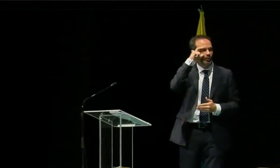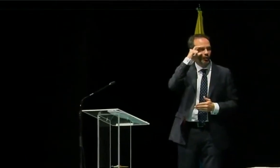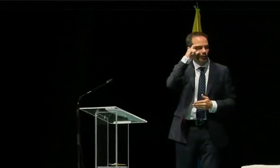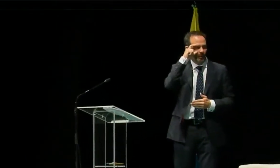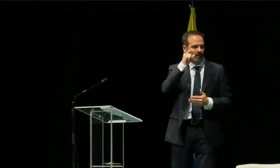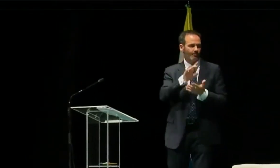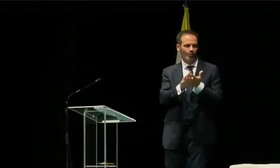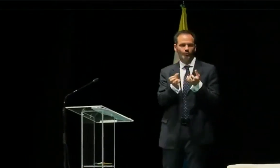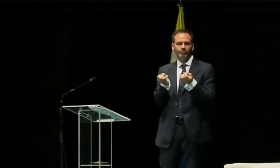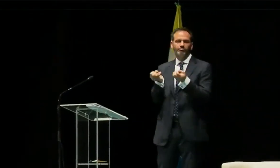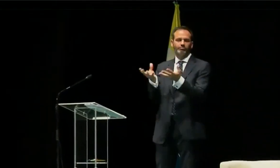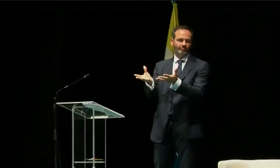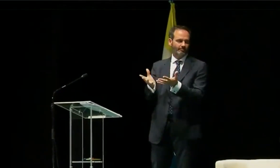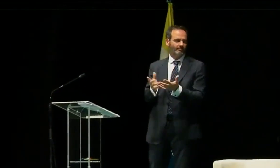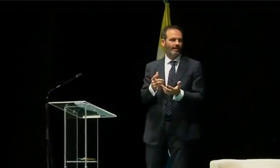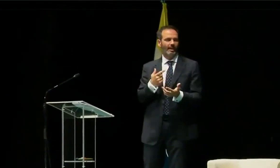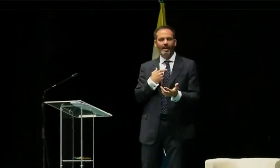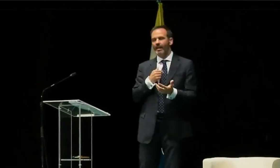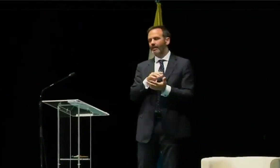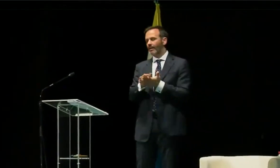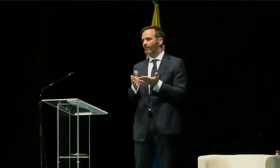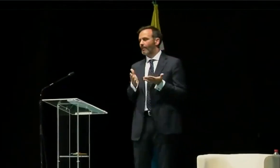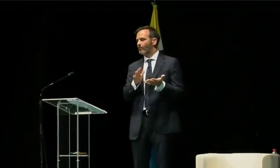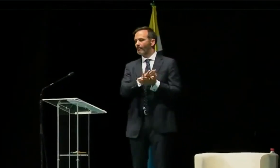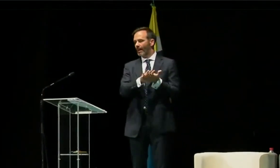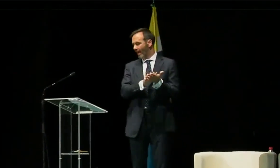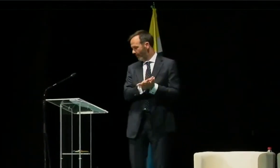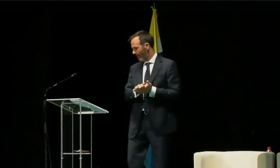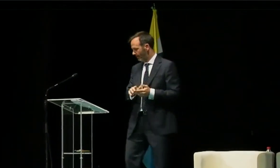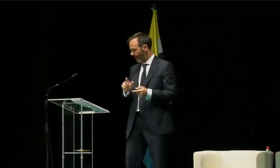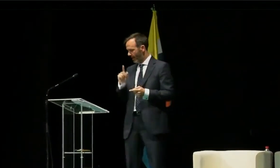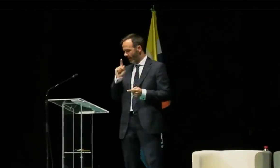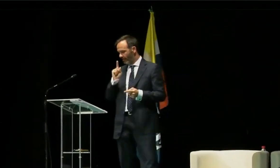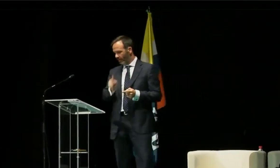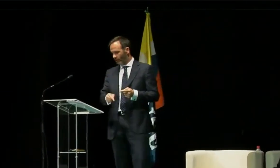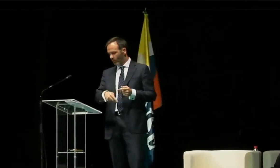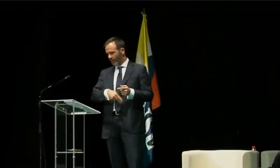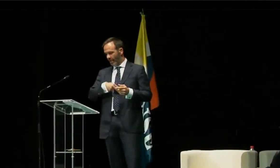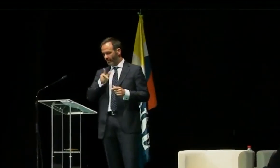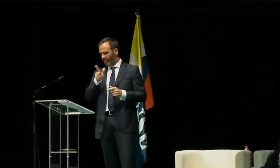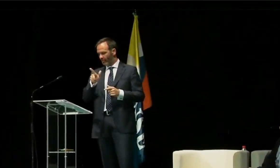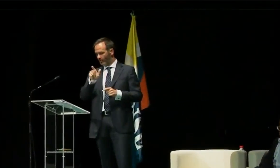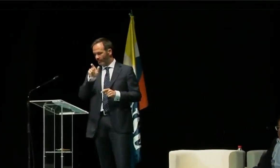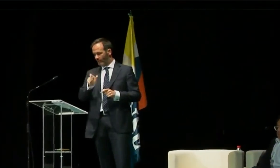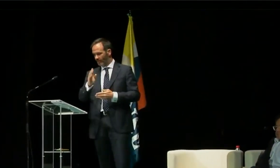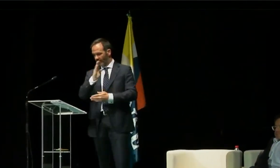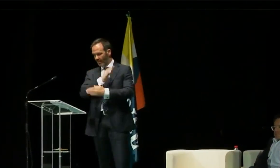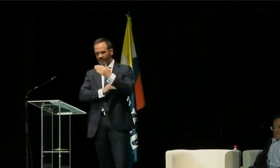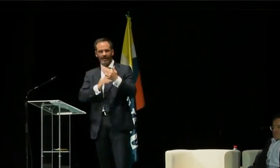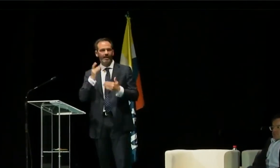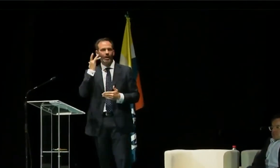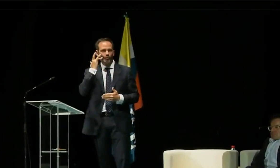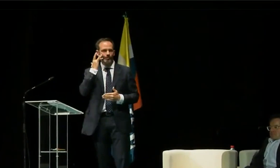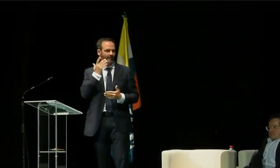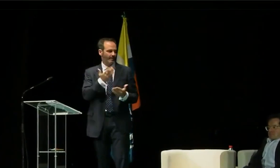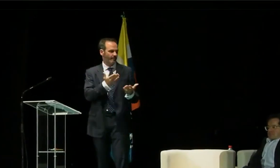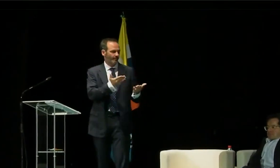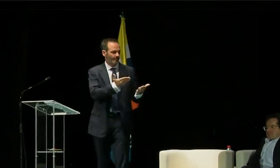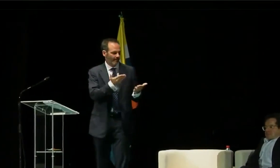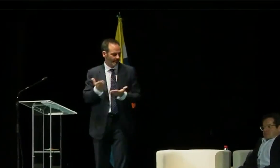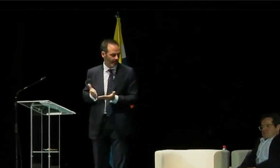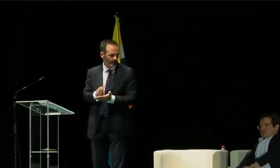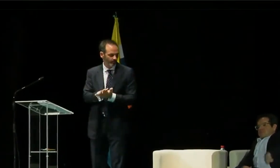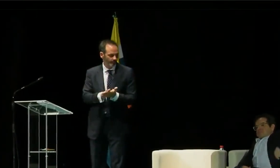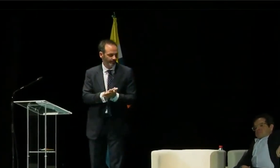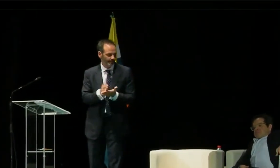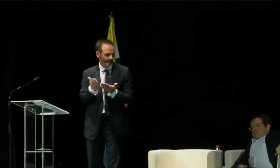Muchísimas gracias, de verdad, Alberto, por esas palabras tan bonitas. Ha sido un placer escucharte. Y ahora vamos a darle paso